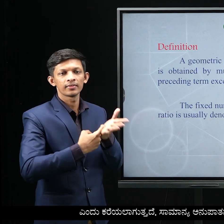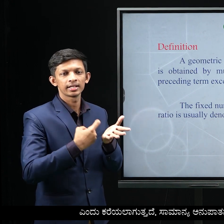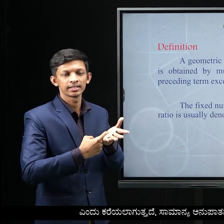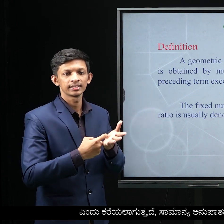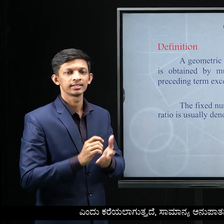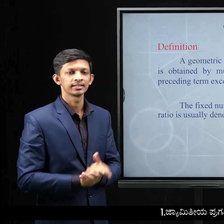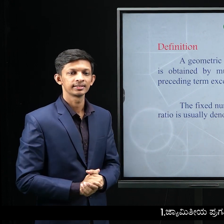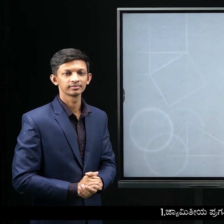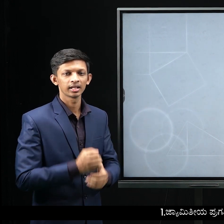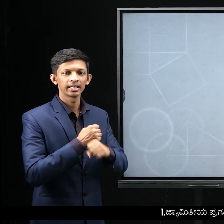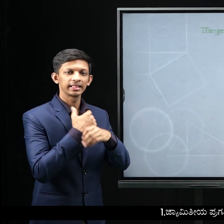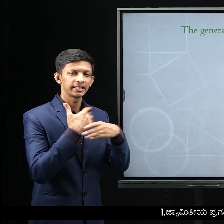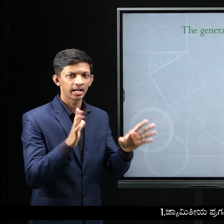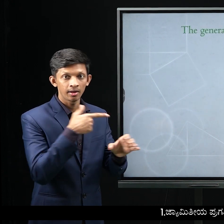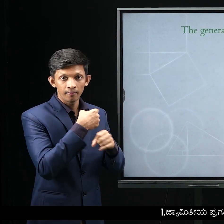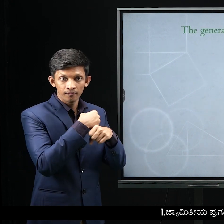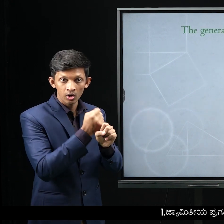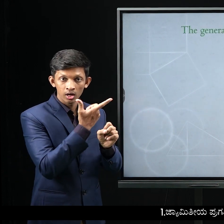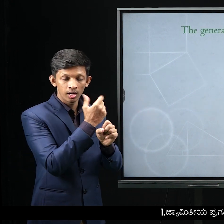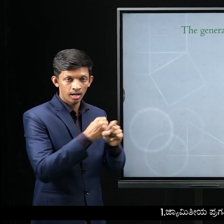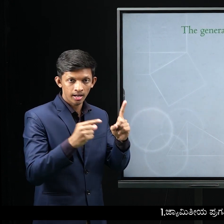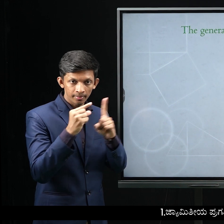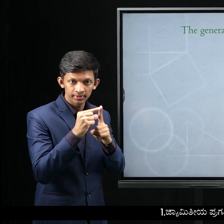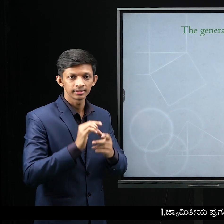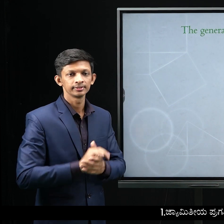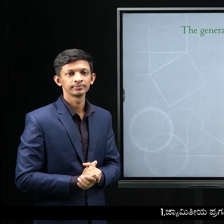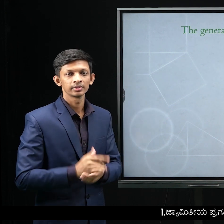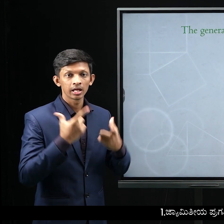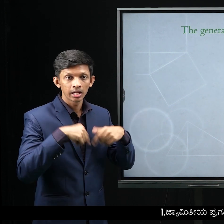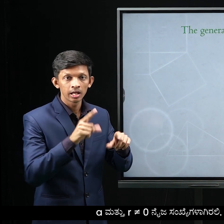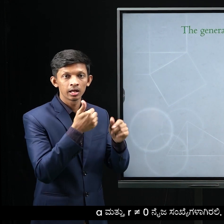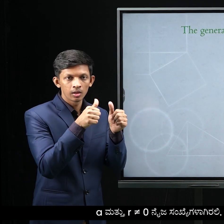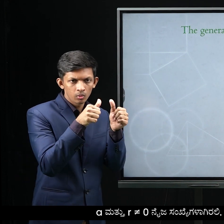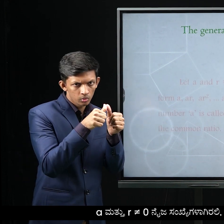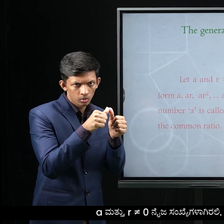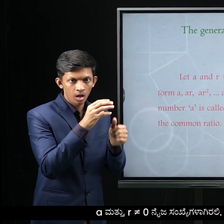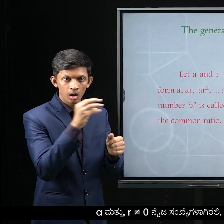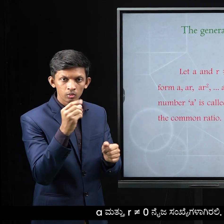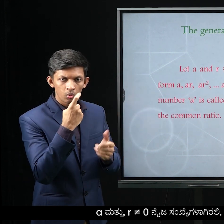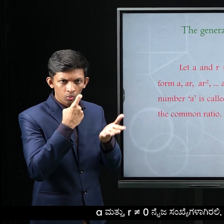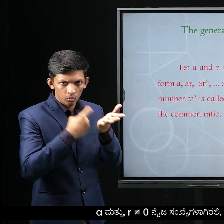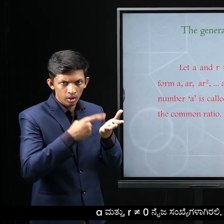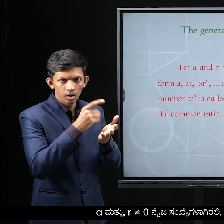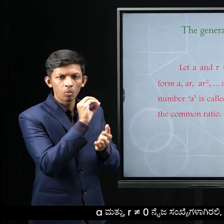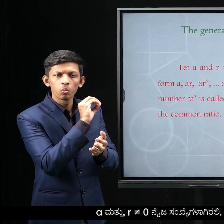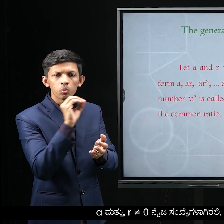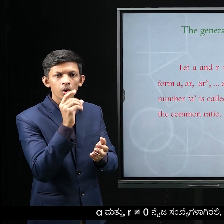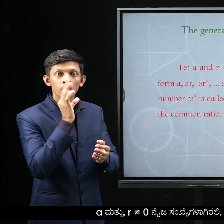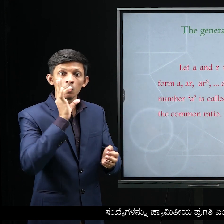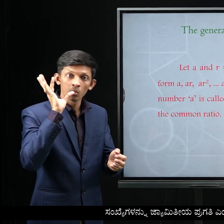ಸೂಚಿಸಲಾಗುತ್ತದೆ. ಜ್ಯಾಮಿತೀಯ ಪ್ರಗತಿಯ ಸಾಮಾನ್ಯ ರೂಪ: a ಮತ್ತು r ಸಮವಾಗಿಲ್ಲ 0